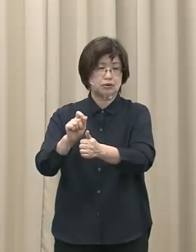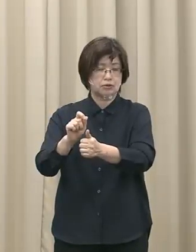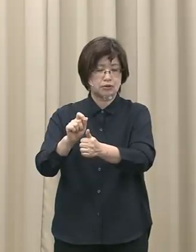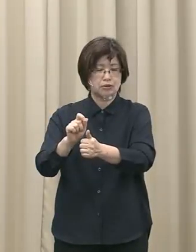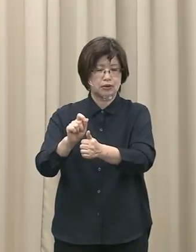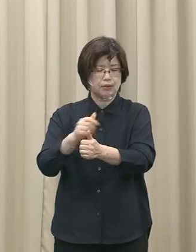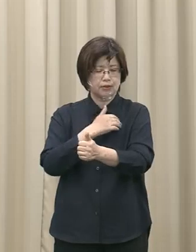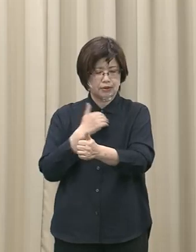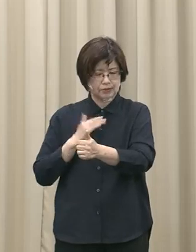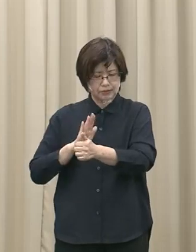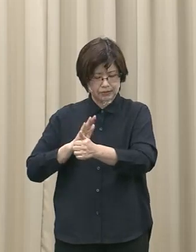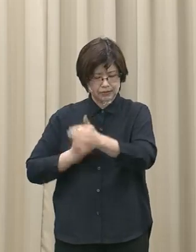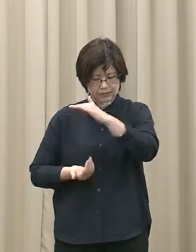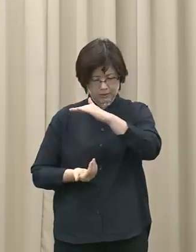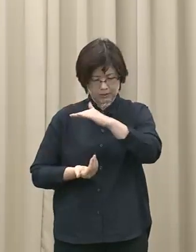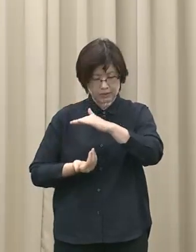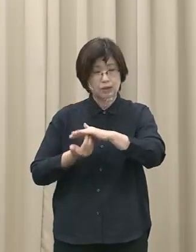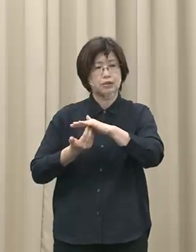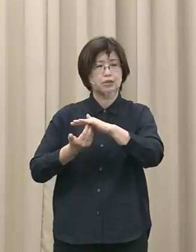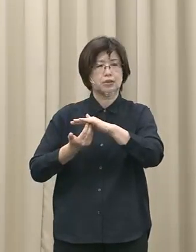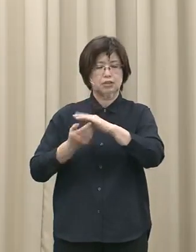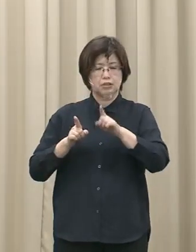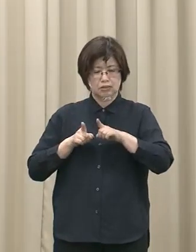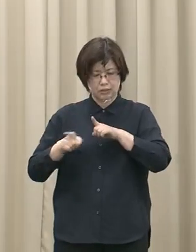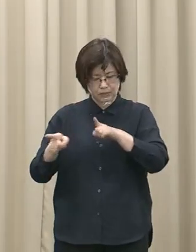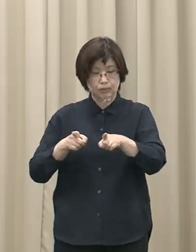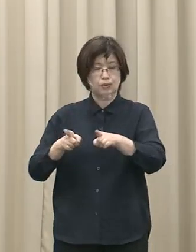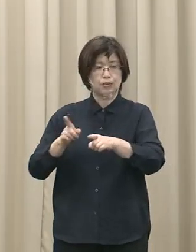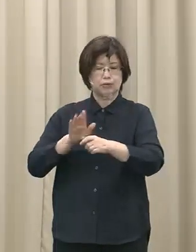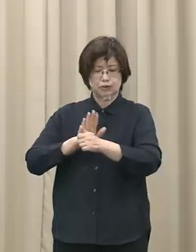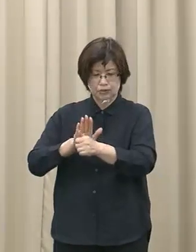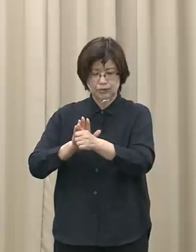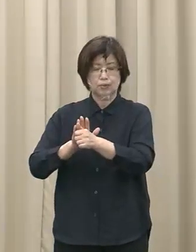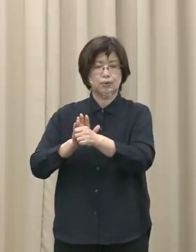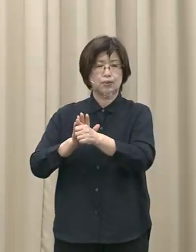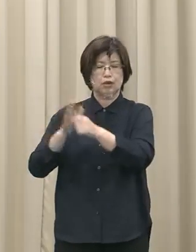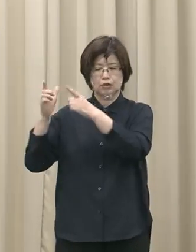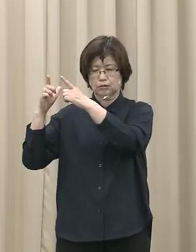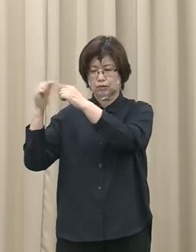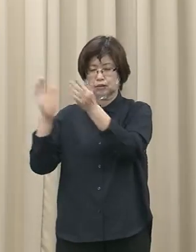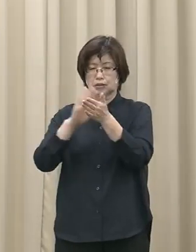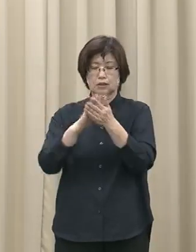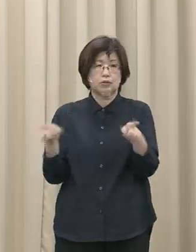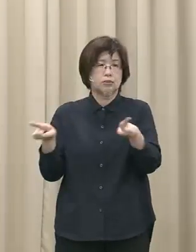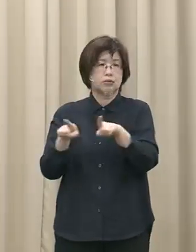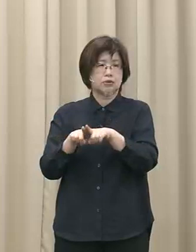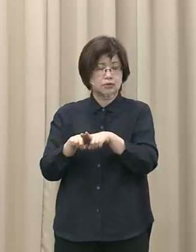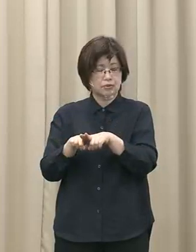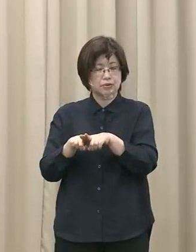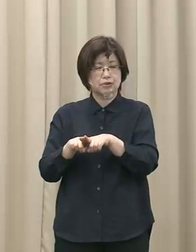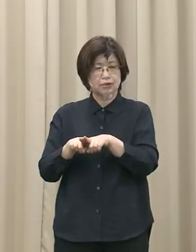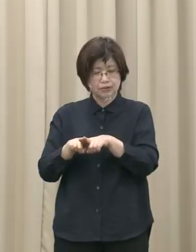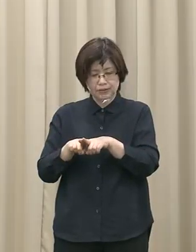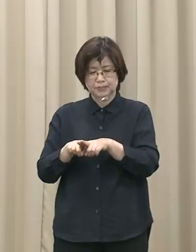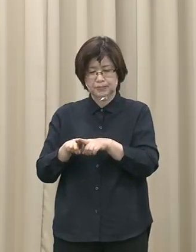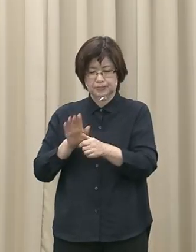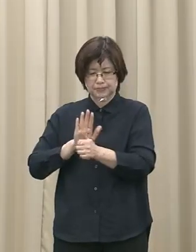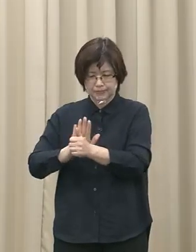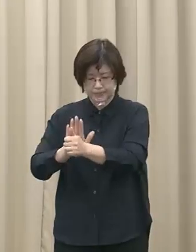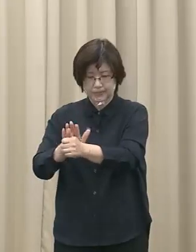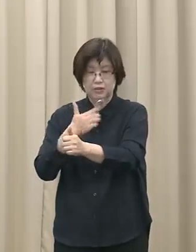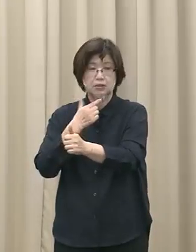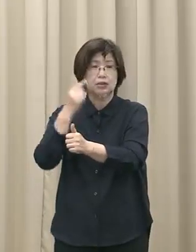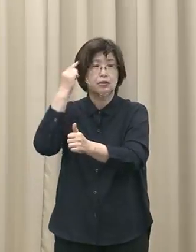できる限り の, 指導と支援を国と県の指導もいただきながら行っていきたいというふうに考え